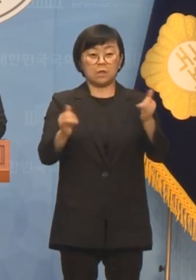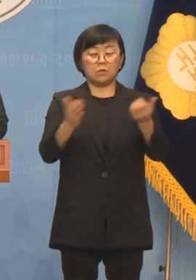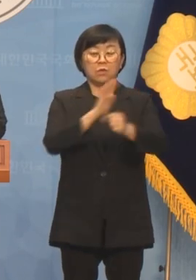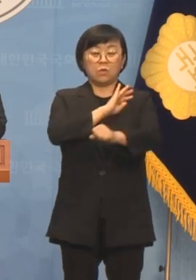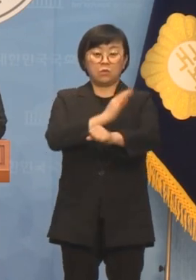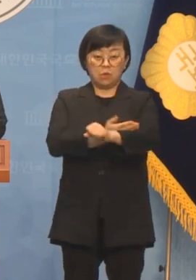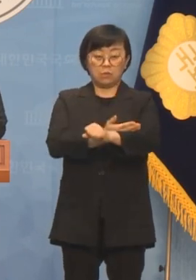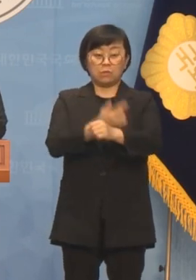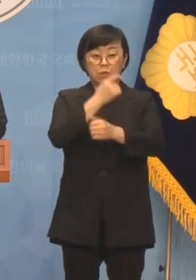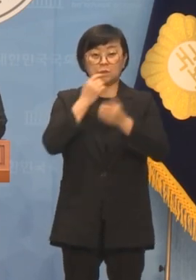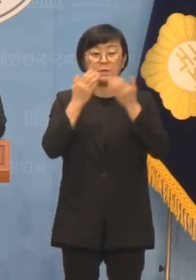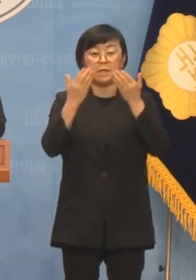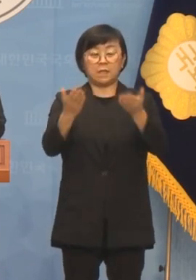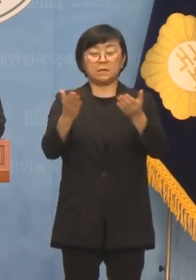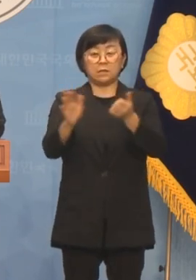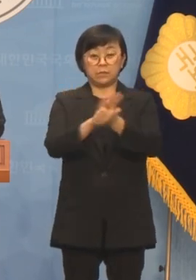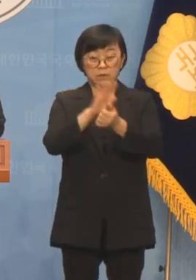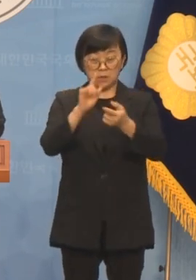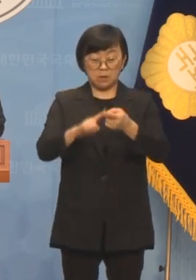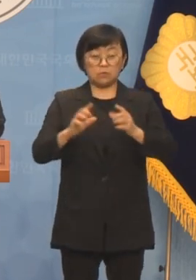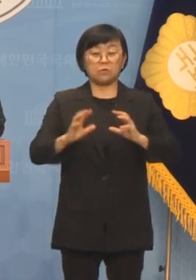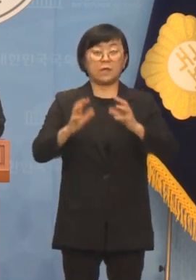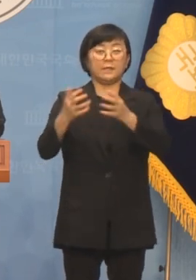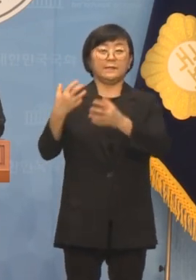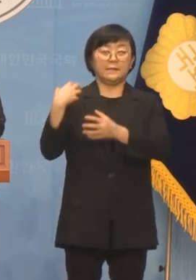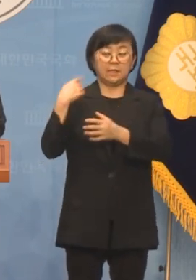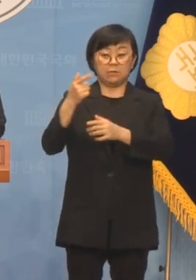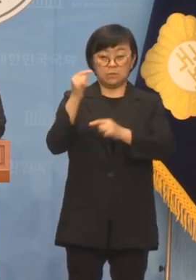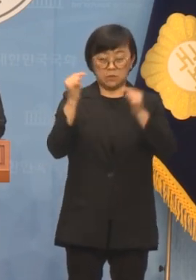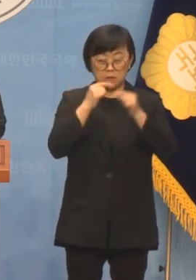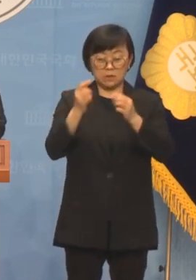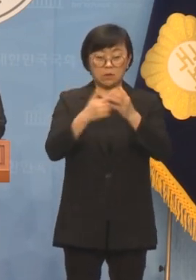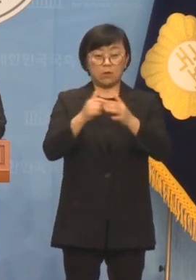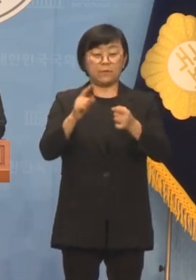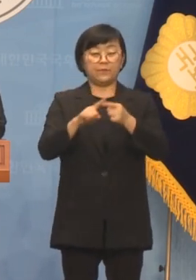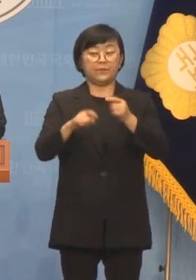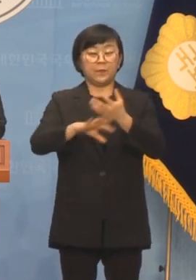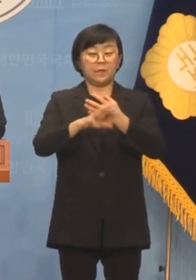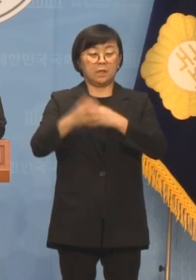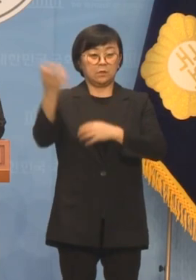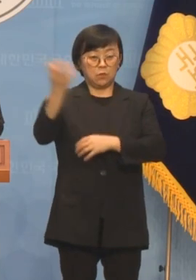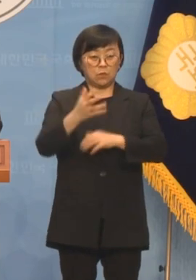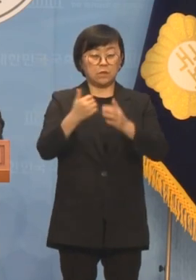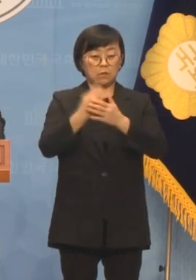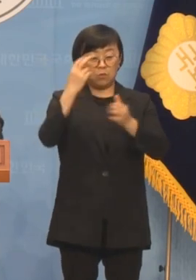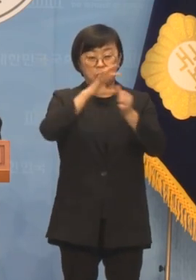노동권 보장, 돌봄 서비스에 대한 국가 책임 강화, 외국인 노동자 보호를